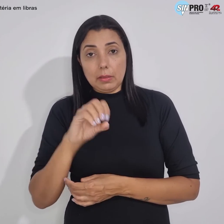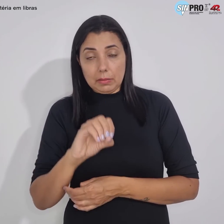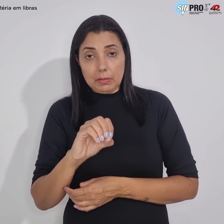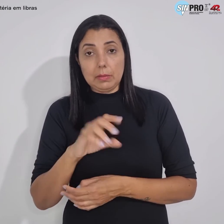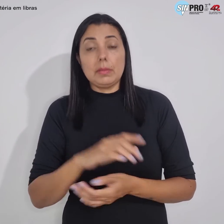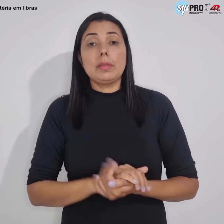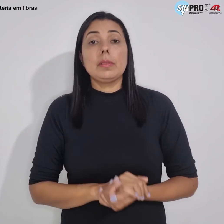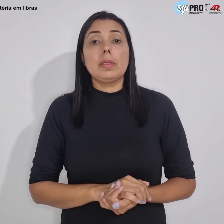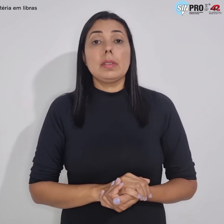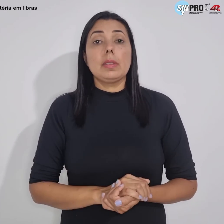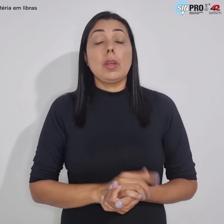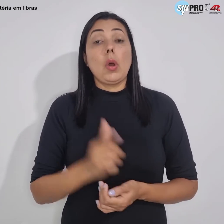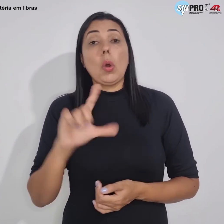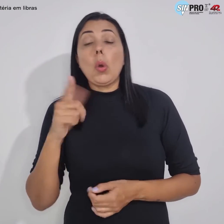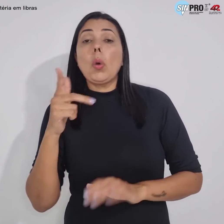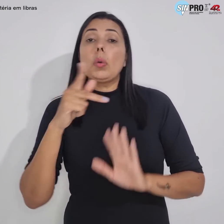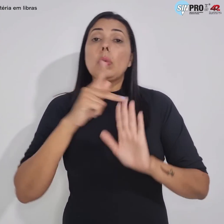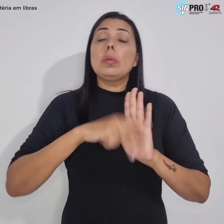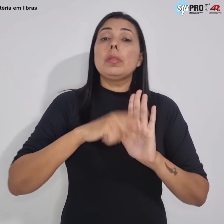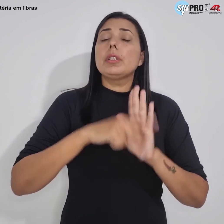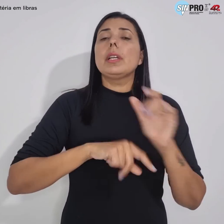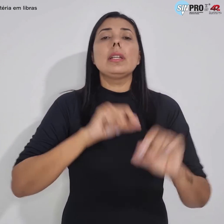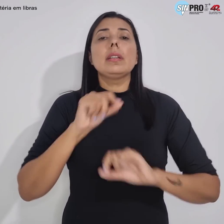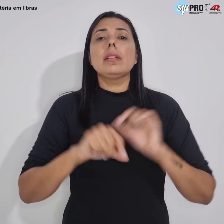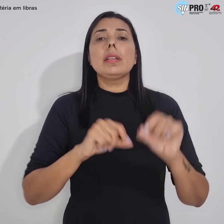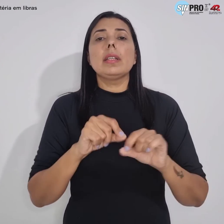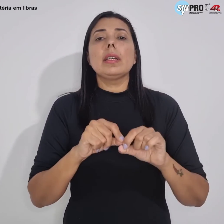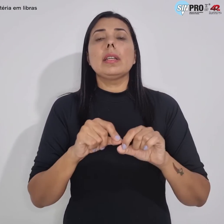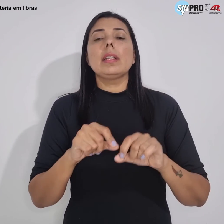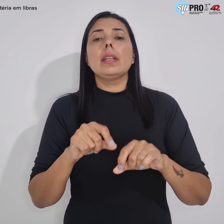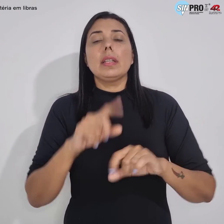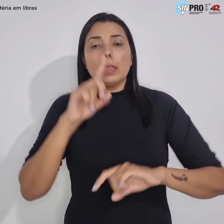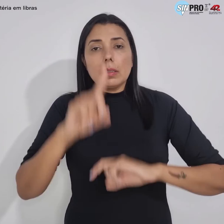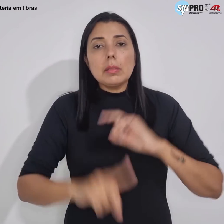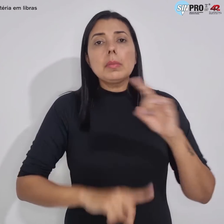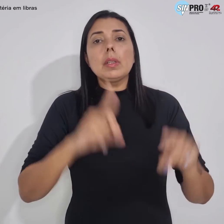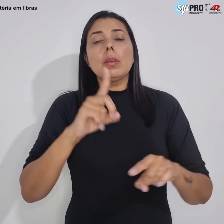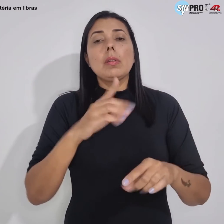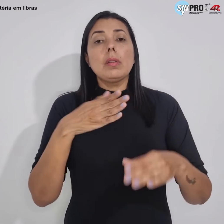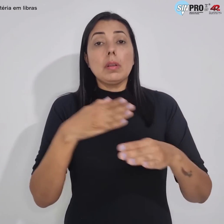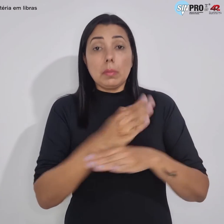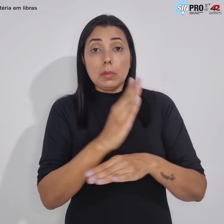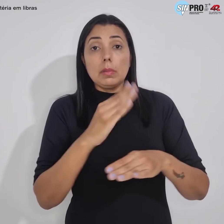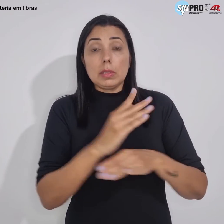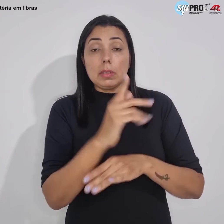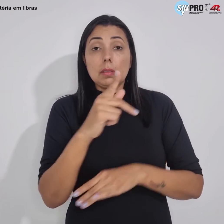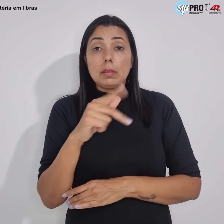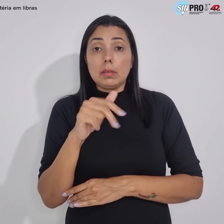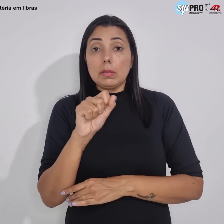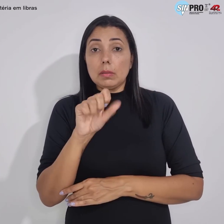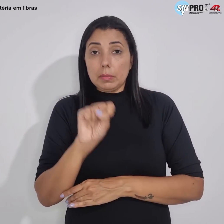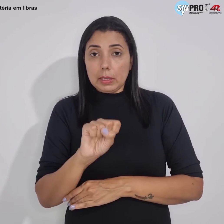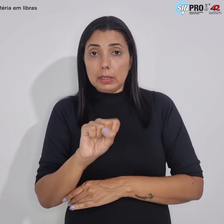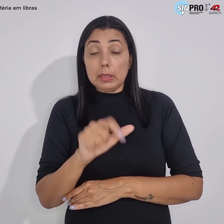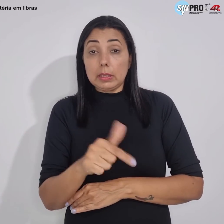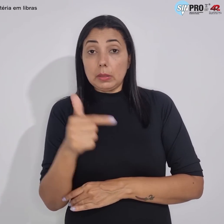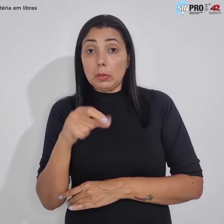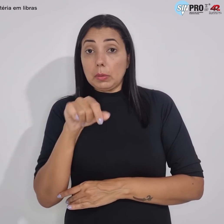Outro projeto que alavancou as aprovações no PAS, segundo Marcos,